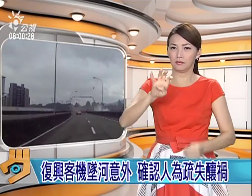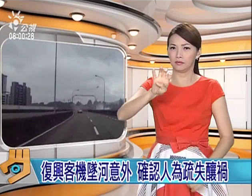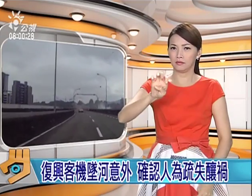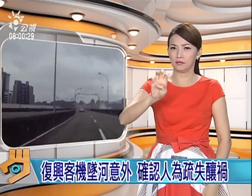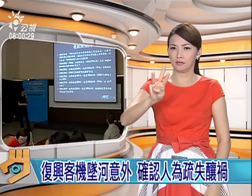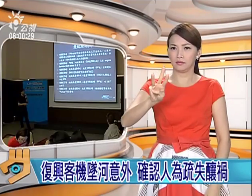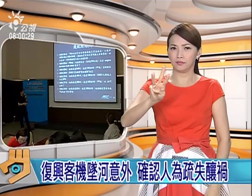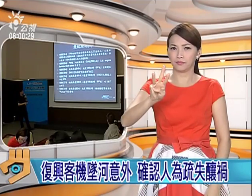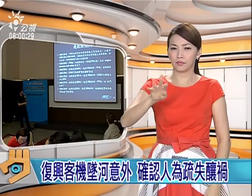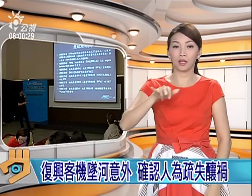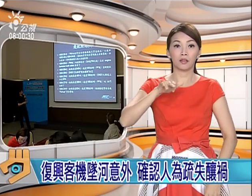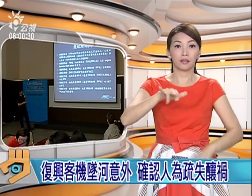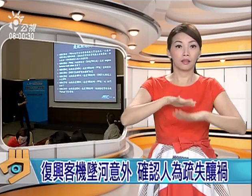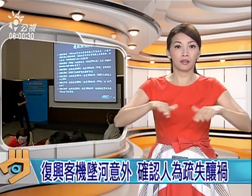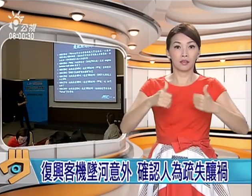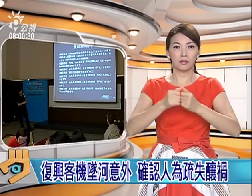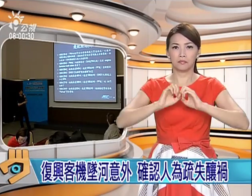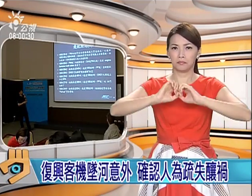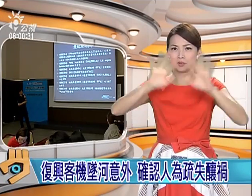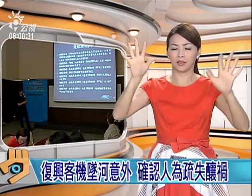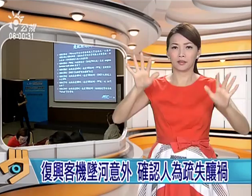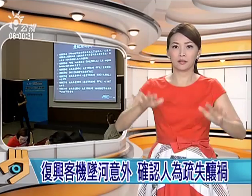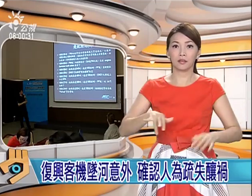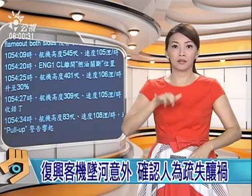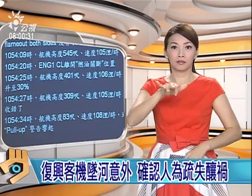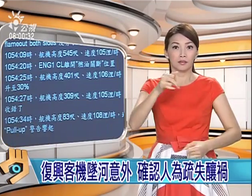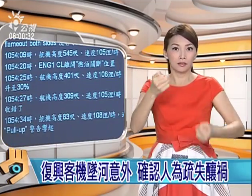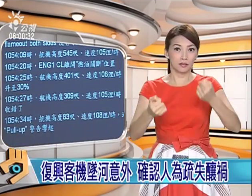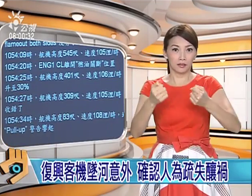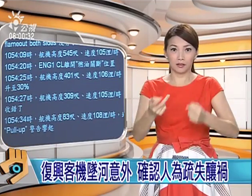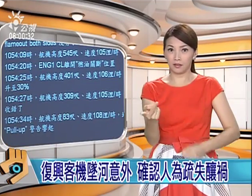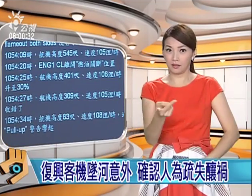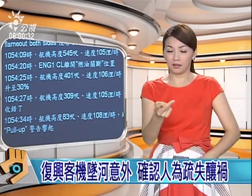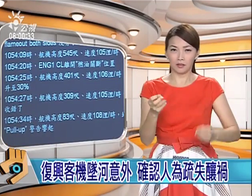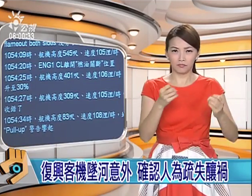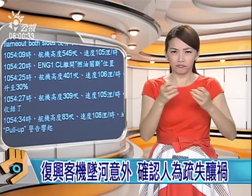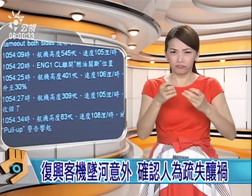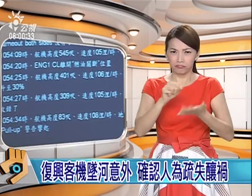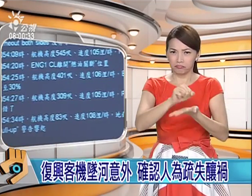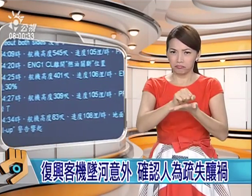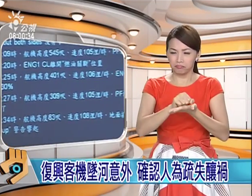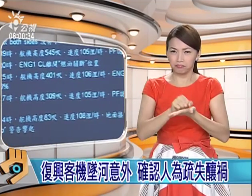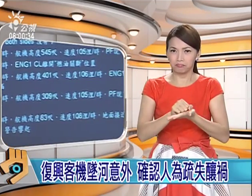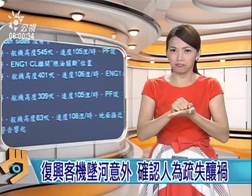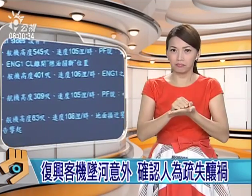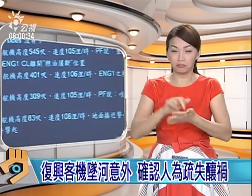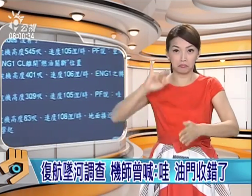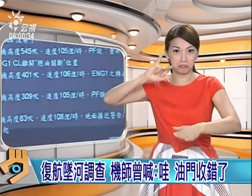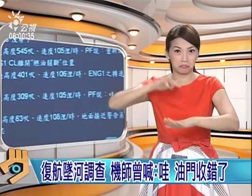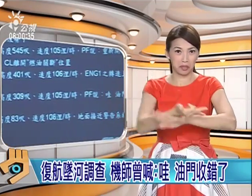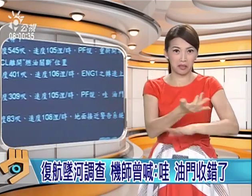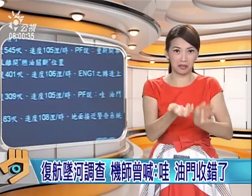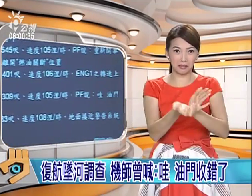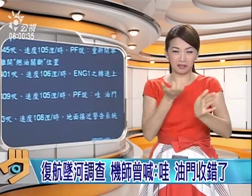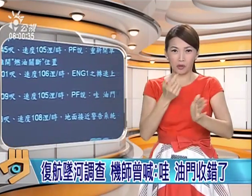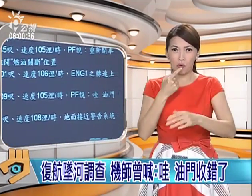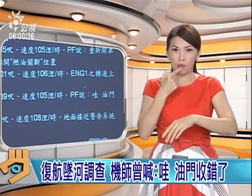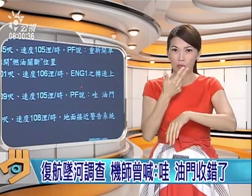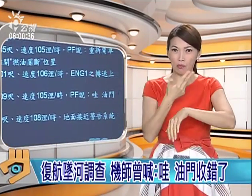死亡。飞安会公布机舱通话记录，飞机在坠河前8秒，主飞驾